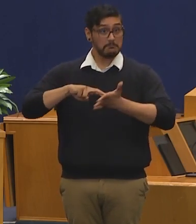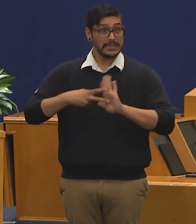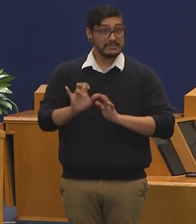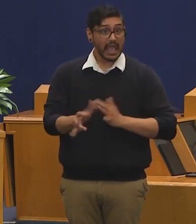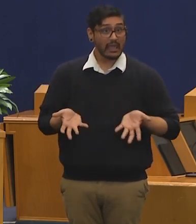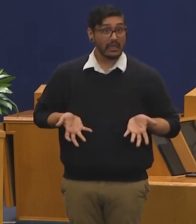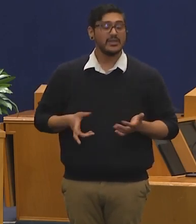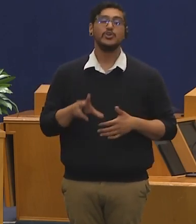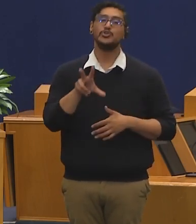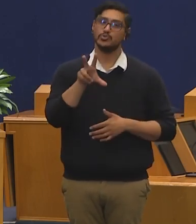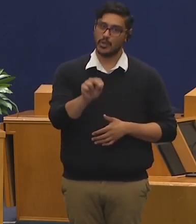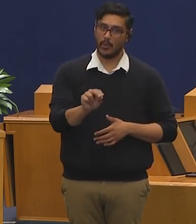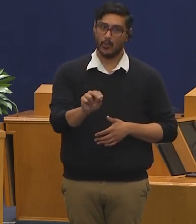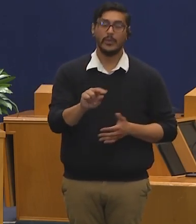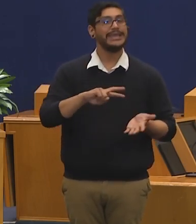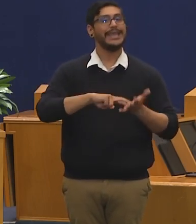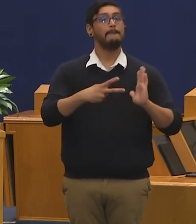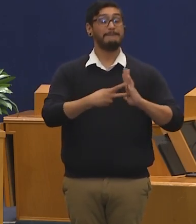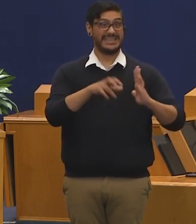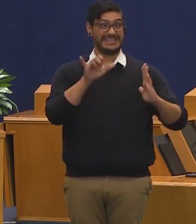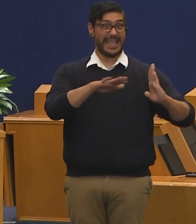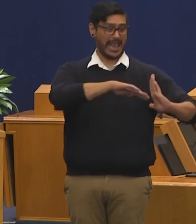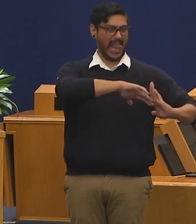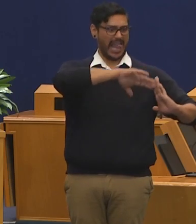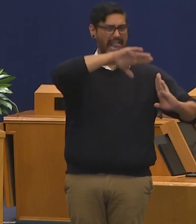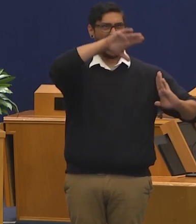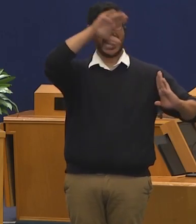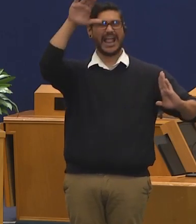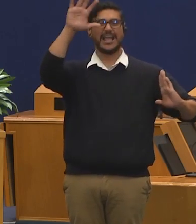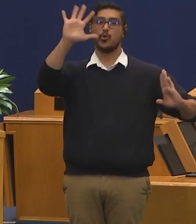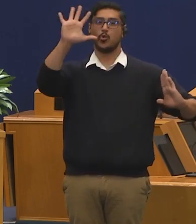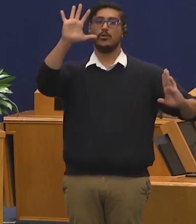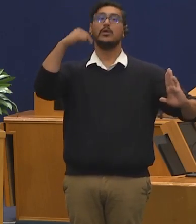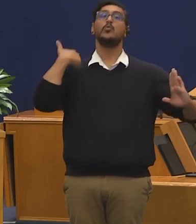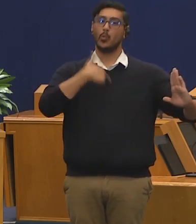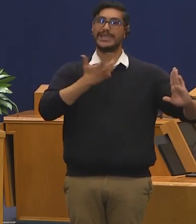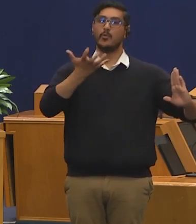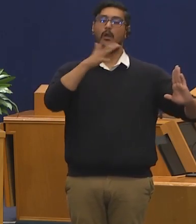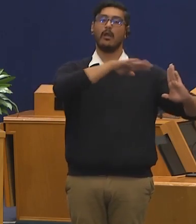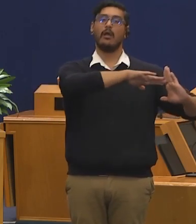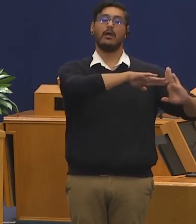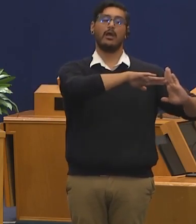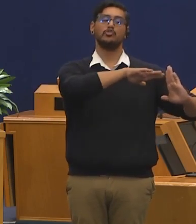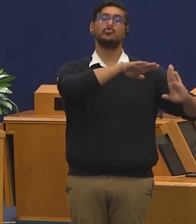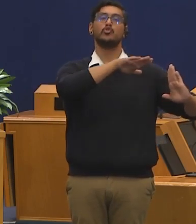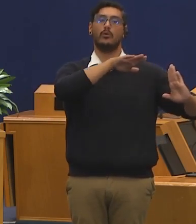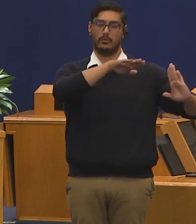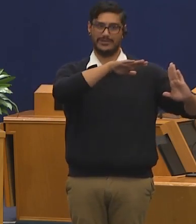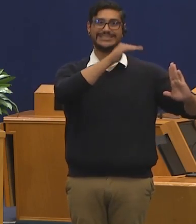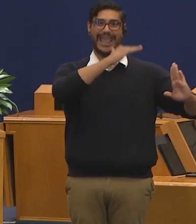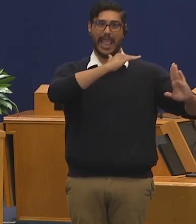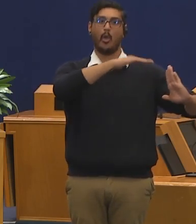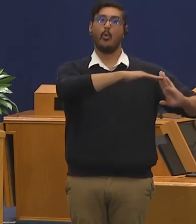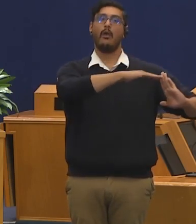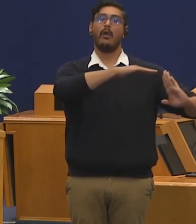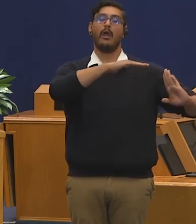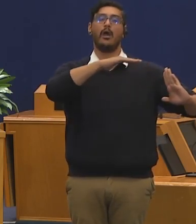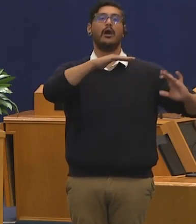la velocidad de transmisión. Y con el tiempo, las